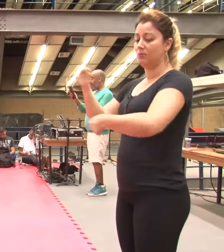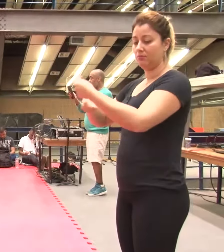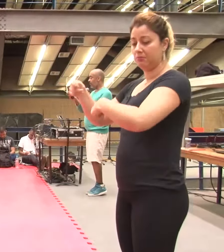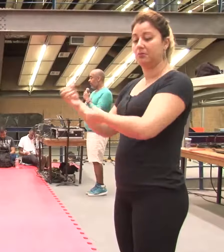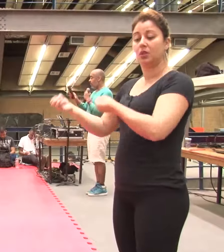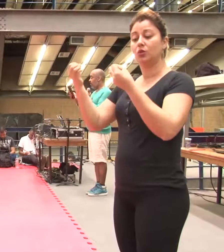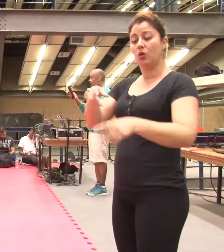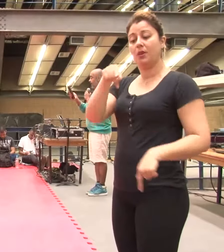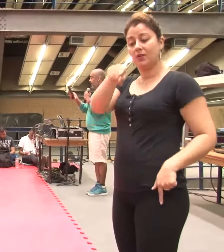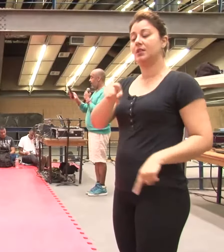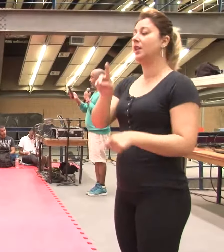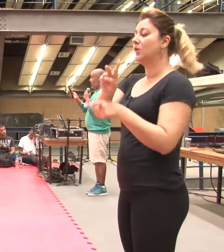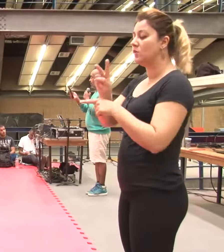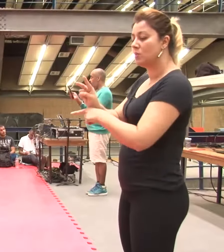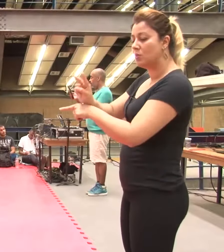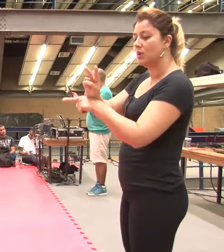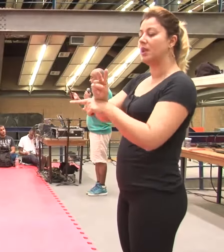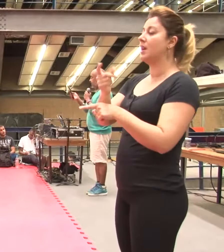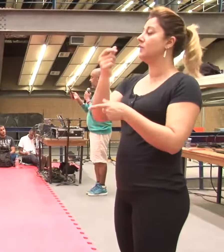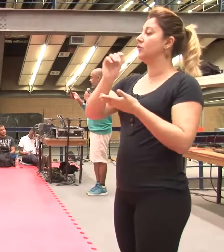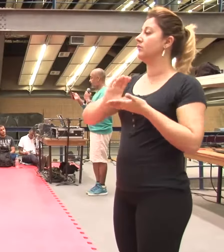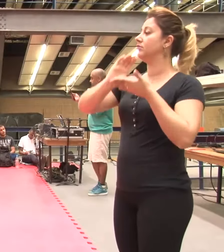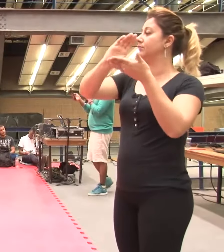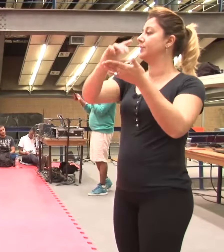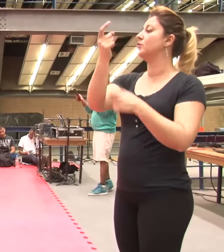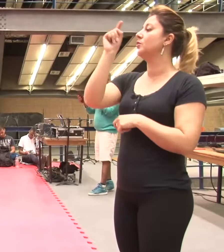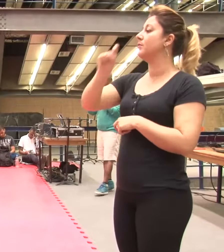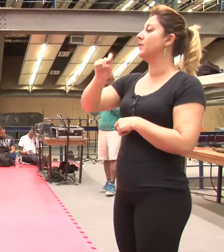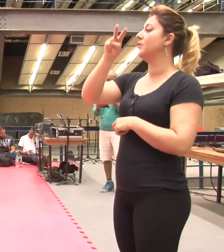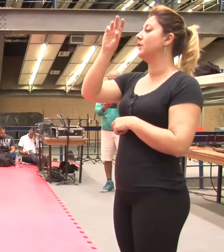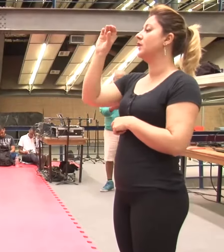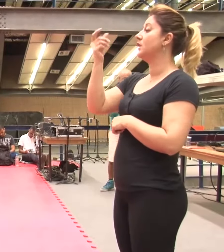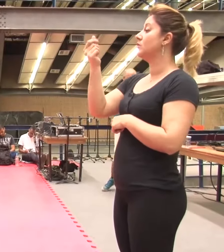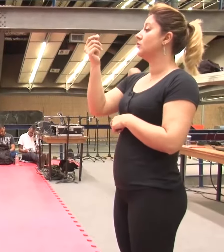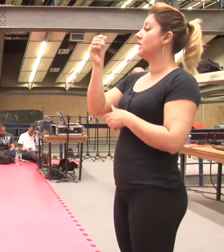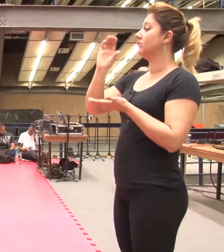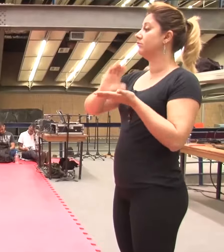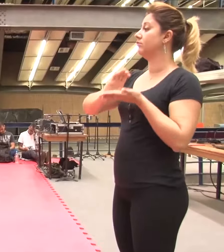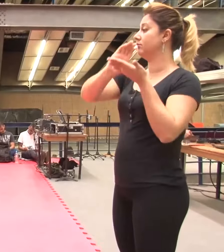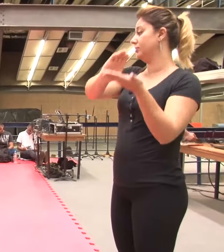estava dentro, como ainda um conto e 500 em dinheiro.